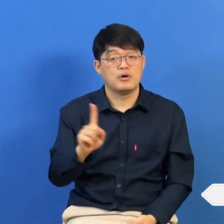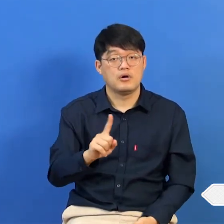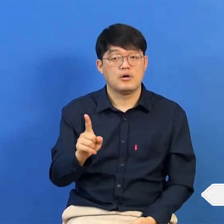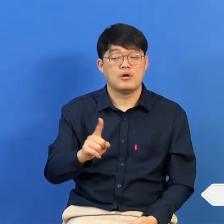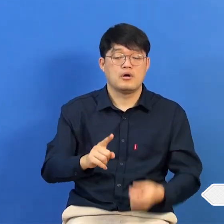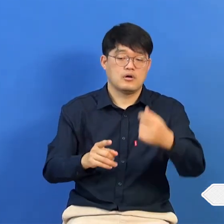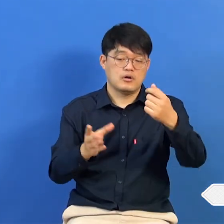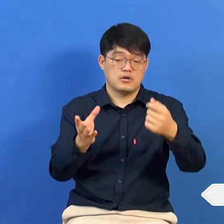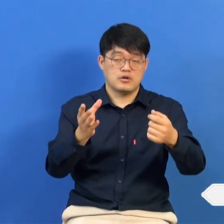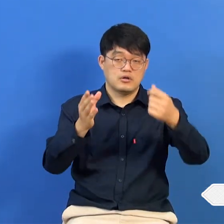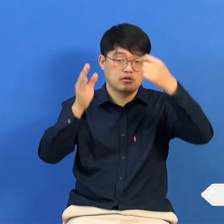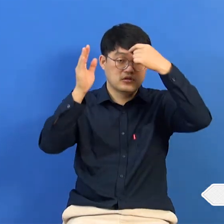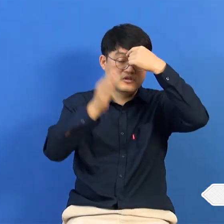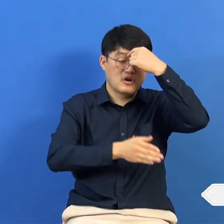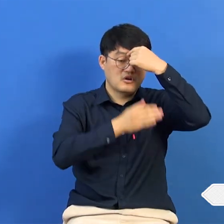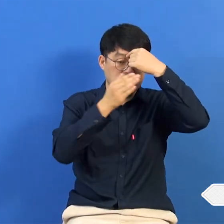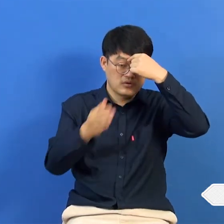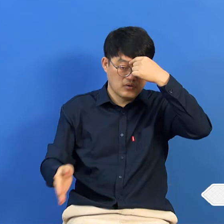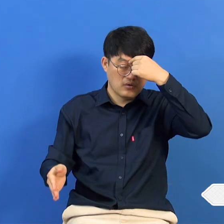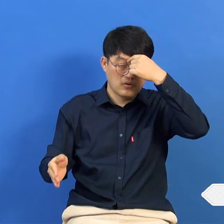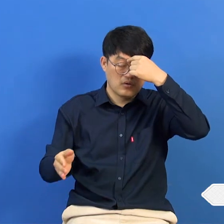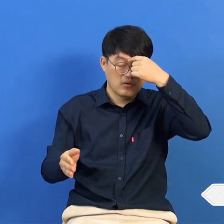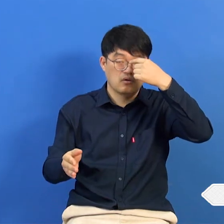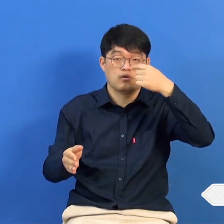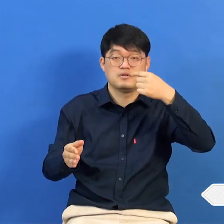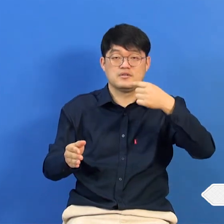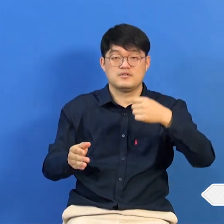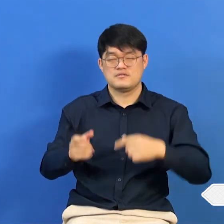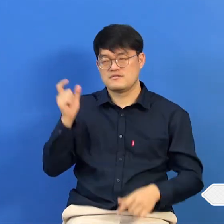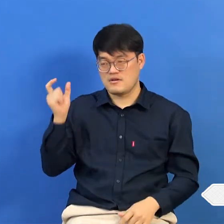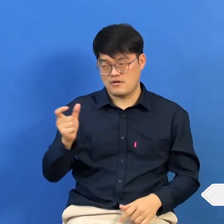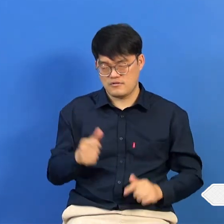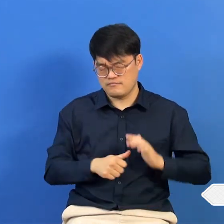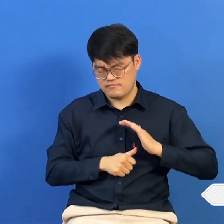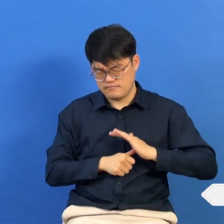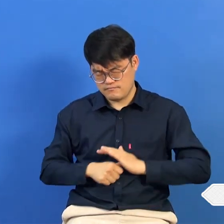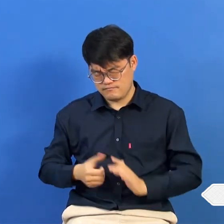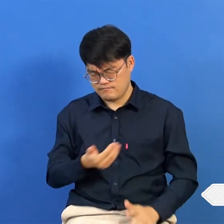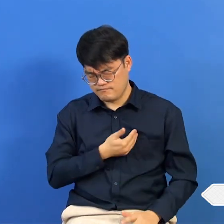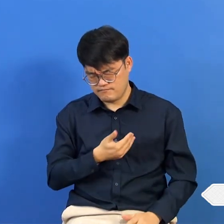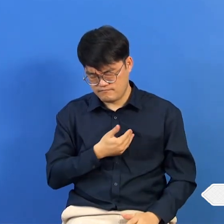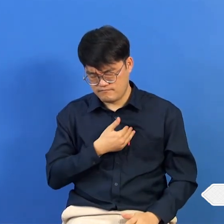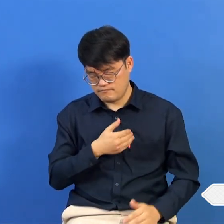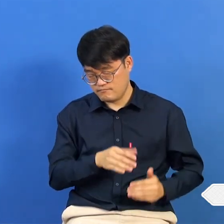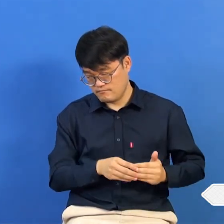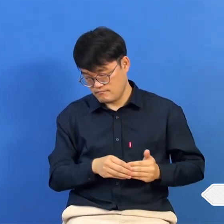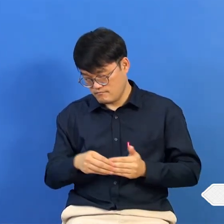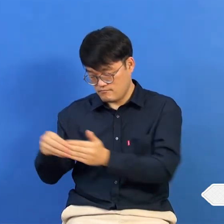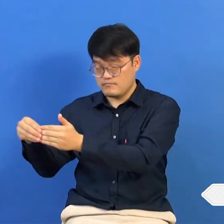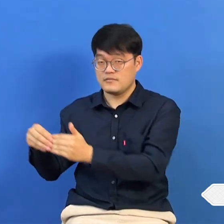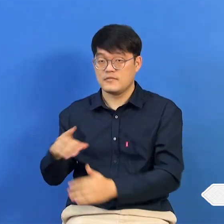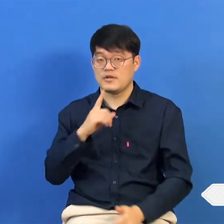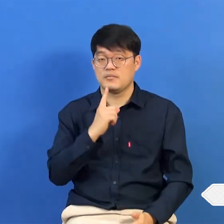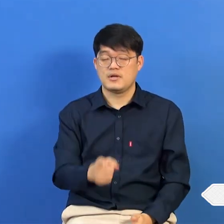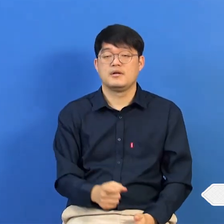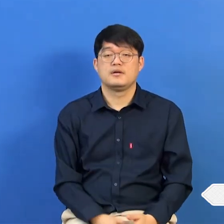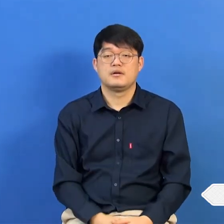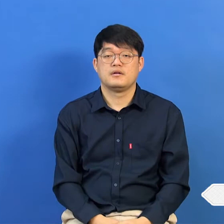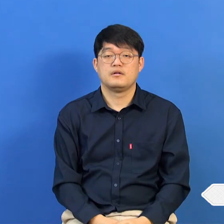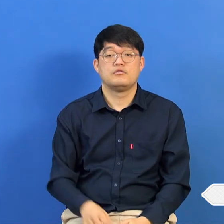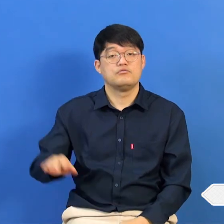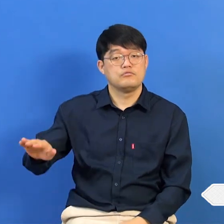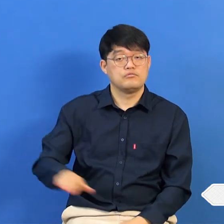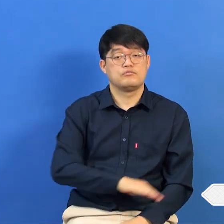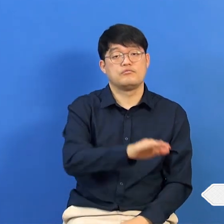성도의 견인이죠. 제발 좀 모르는 척 하지 말고 성도의 견인 아닙니까? 견인.